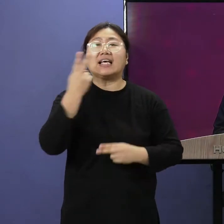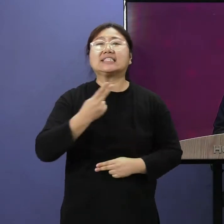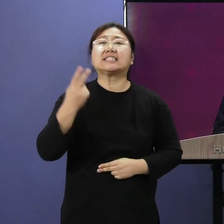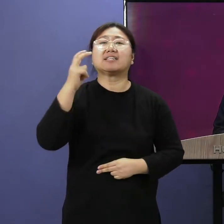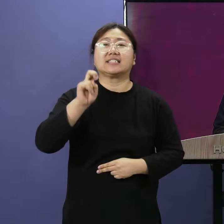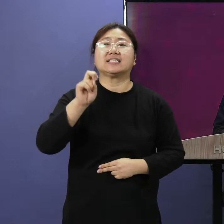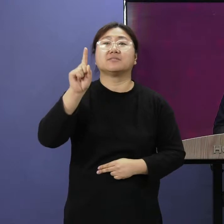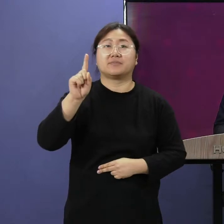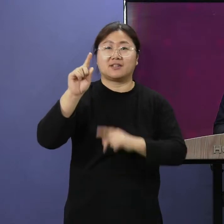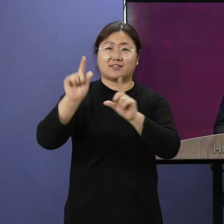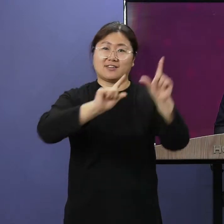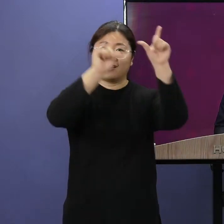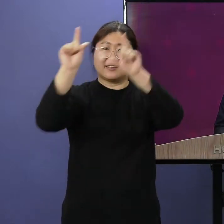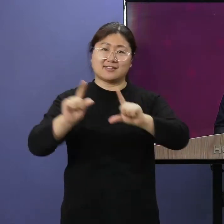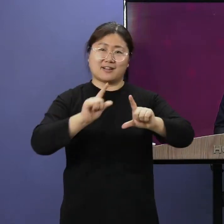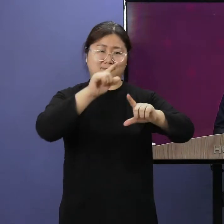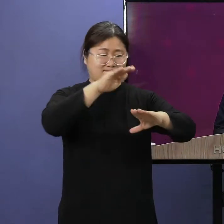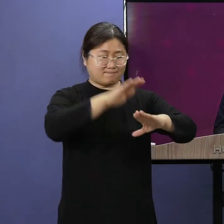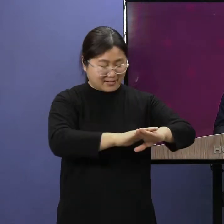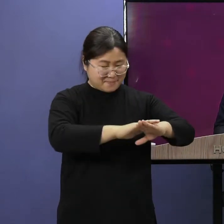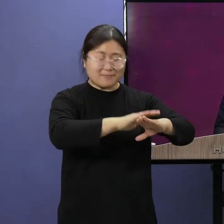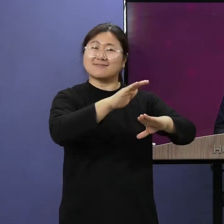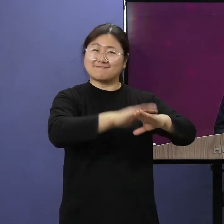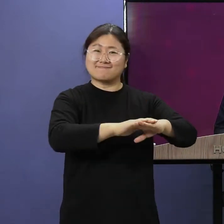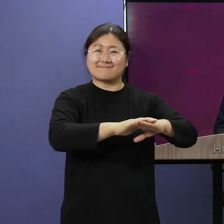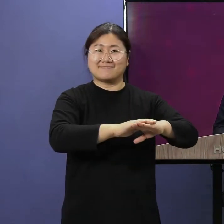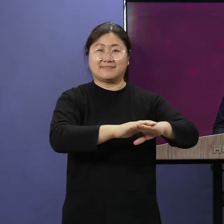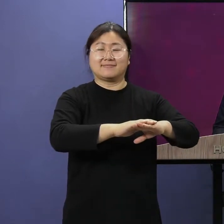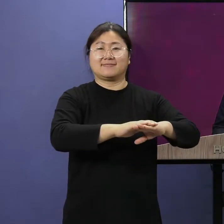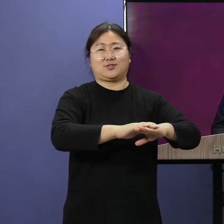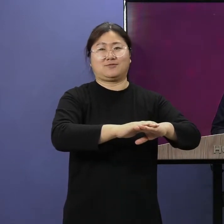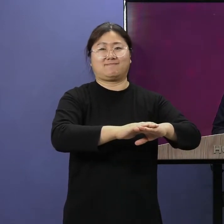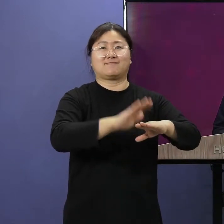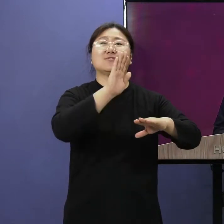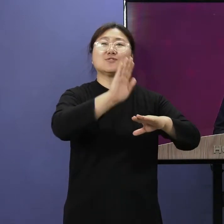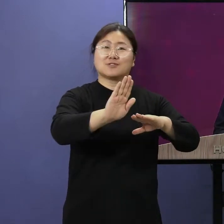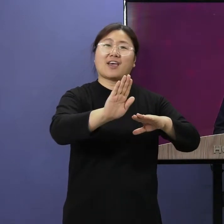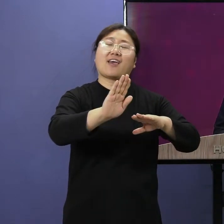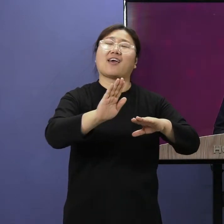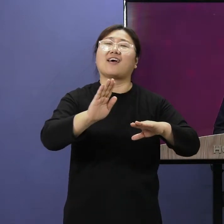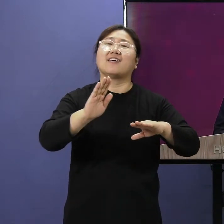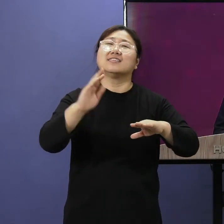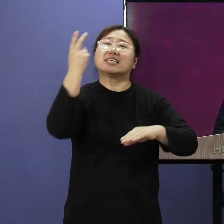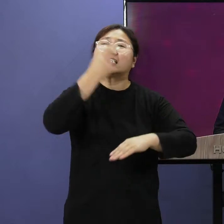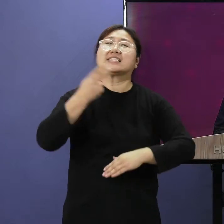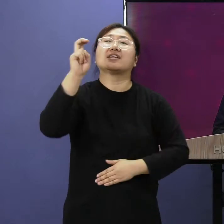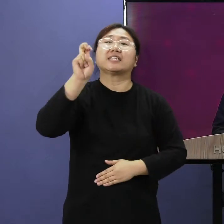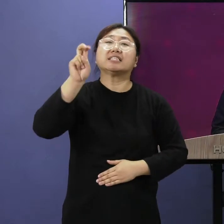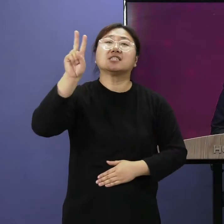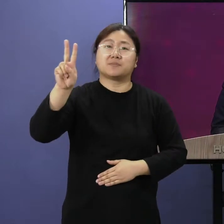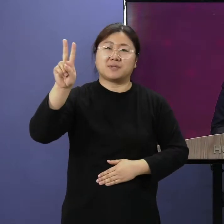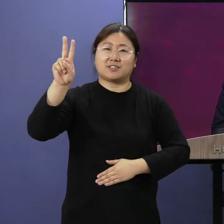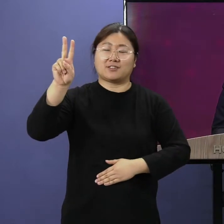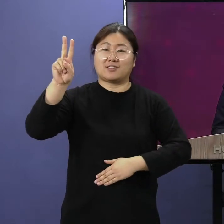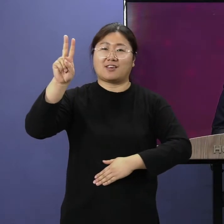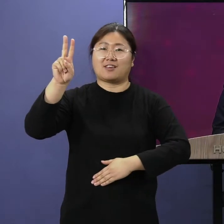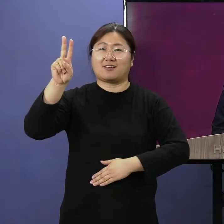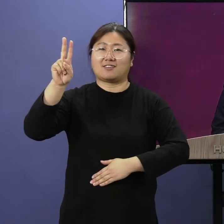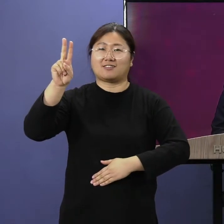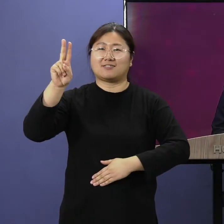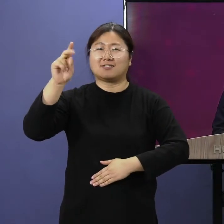2022년을 계획하고 목표를 세우고 달려가야 합니다. 저도